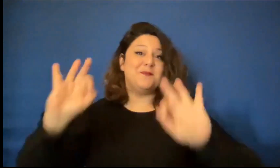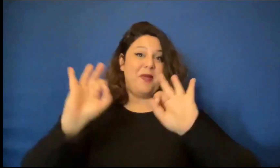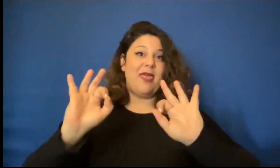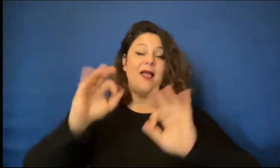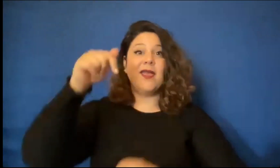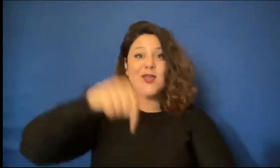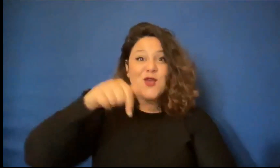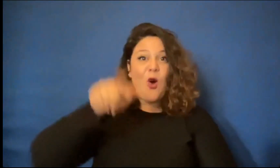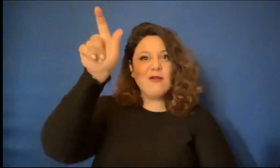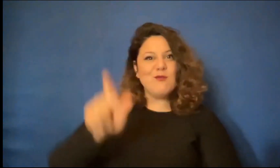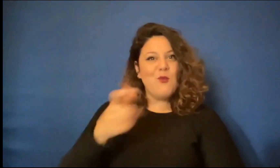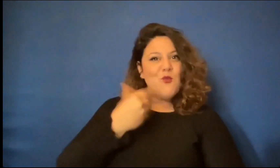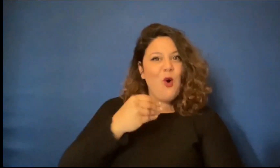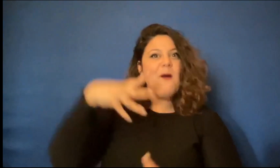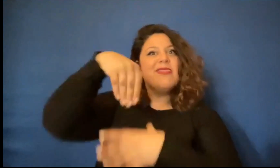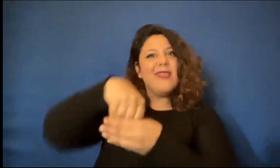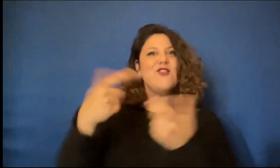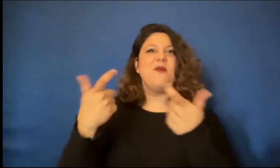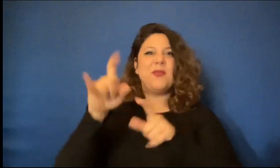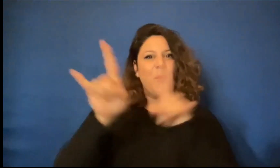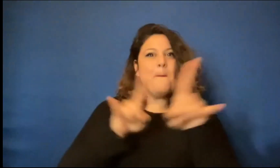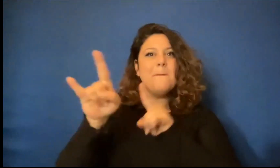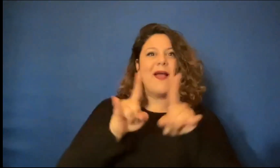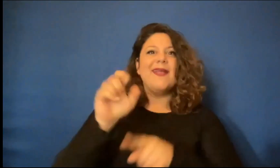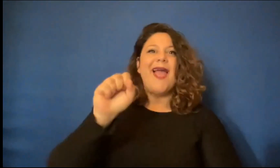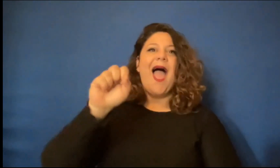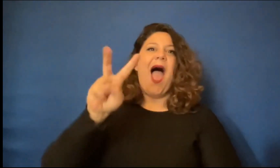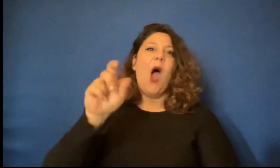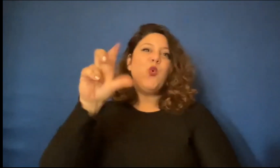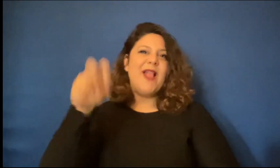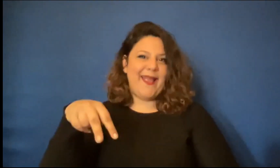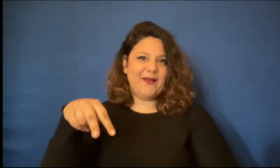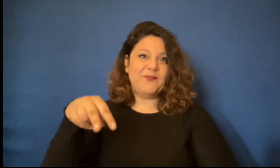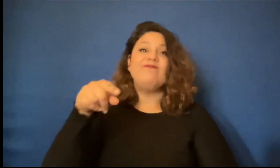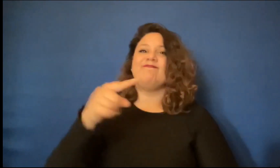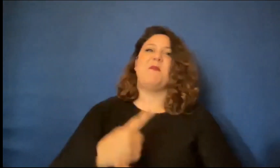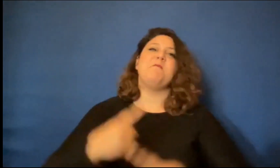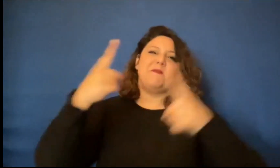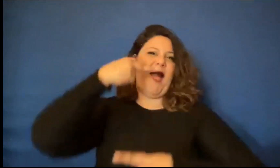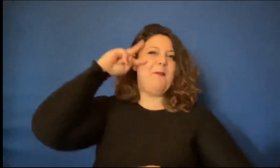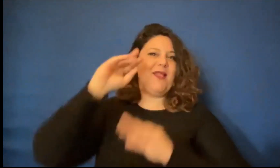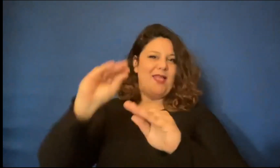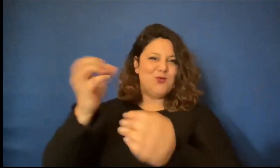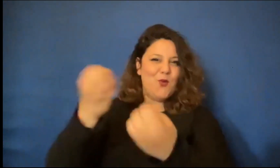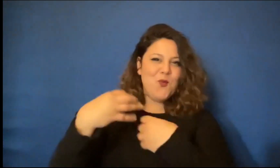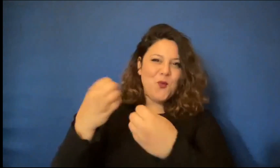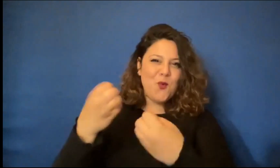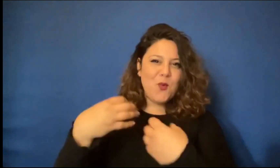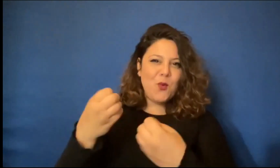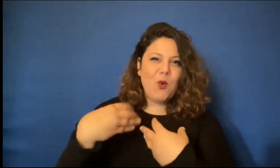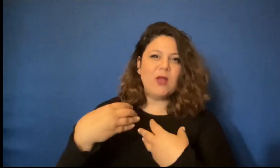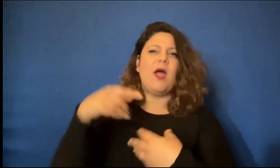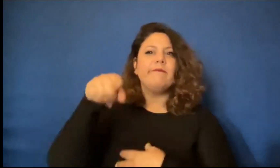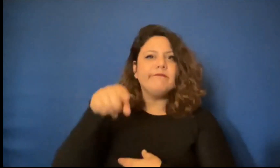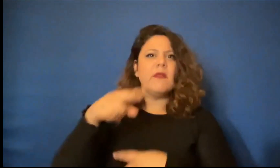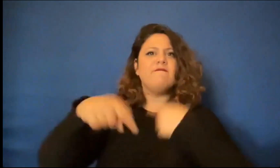una joven que trabaja en el departamento de marketing de AOLEN. En primera persona nos va a contar su experiencia y lo que pasó ella y su